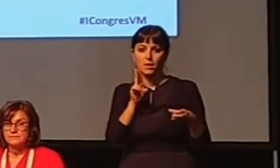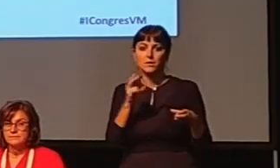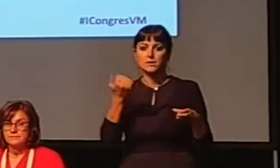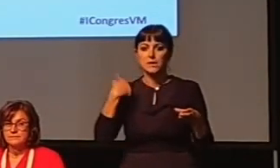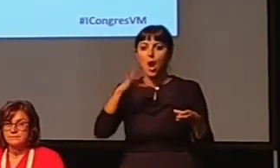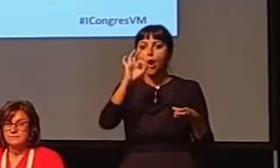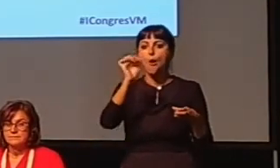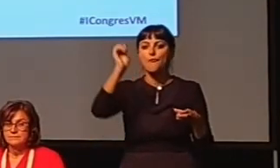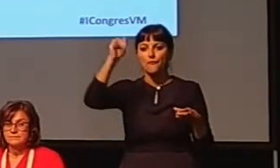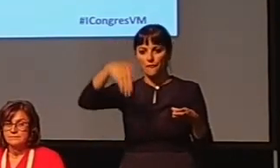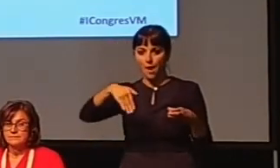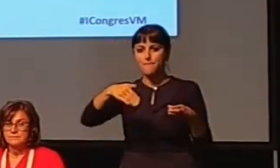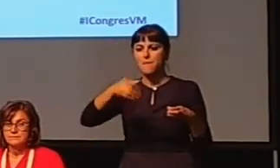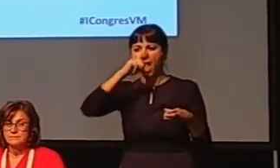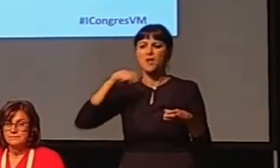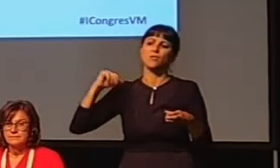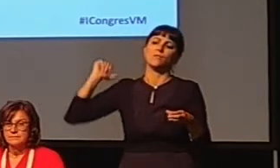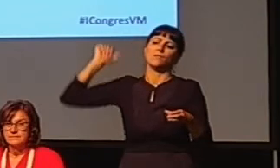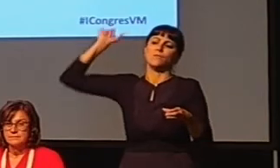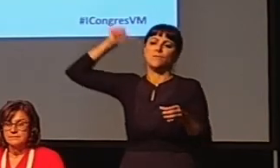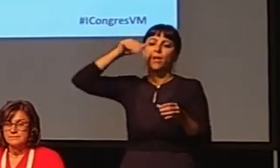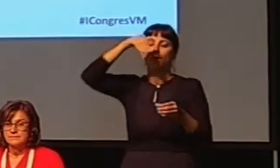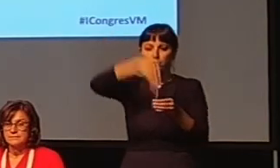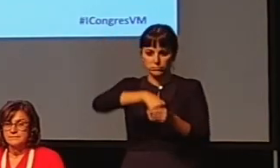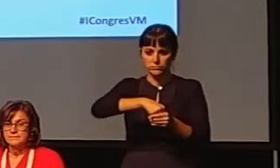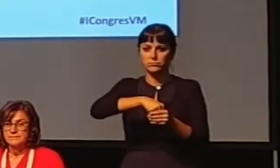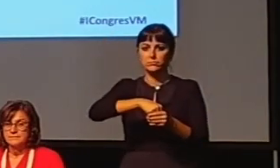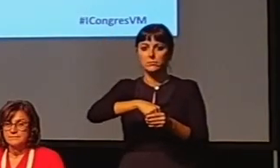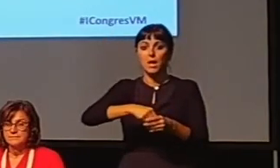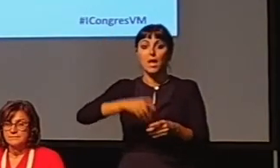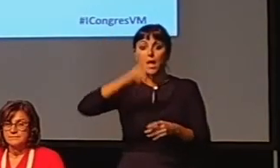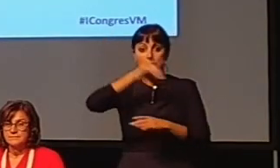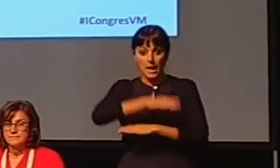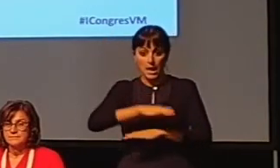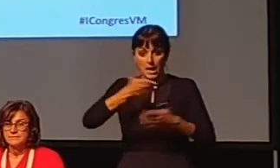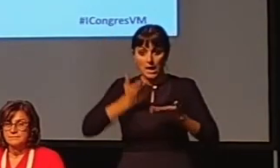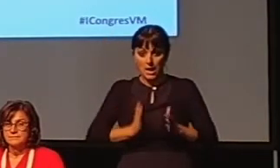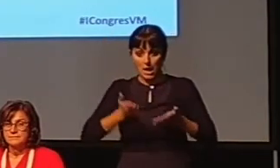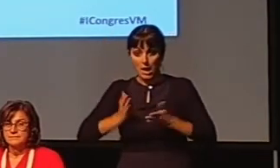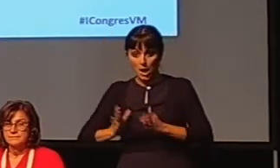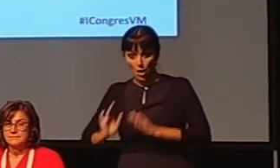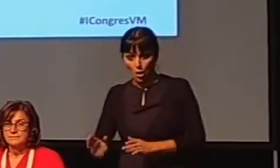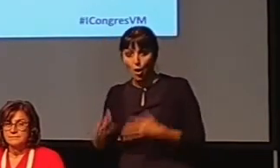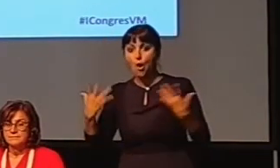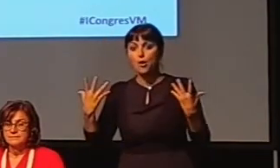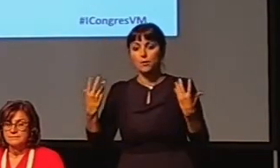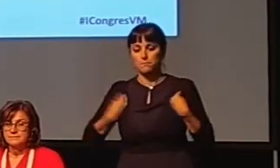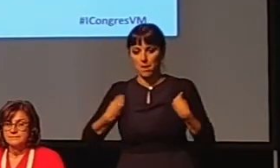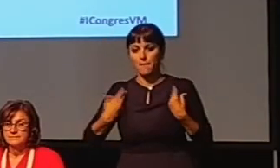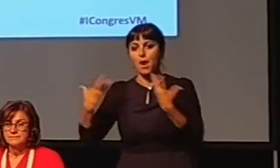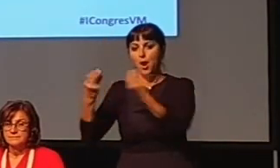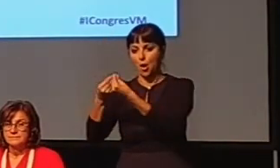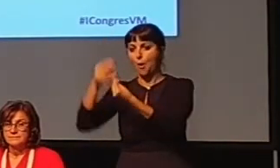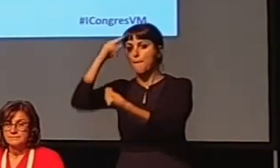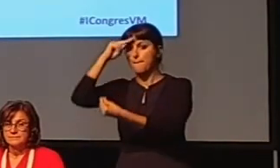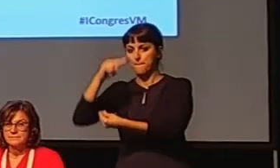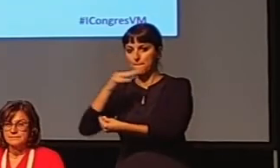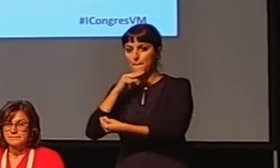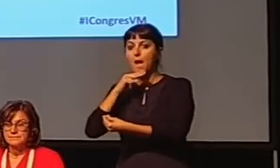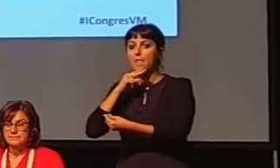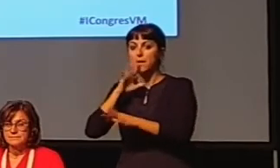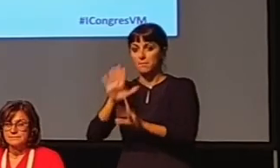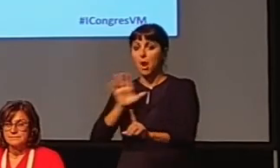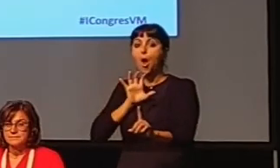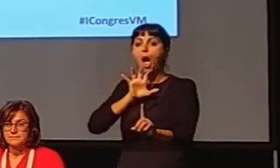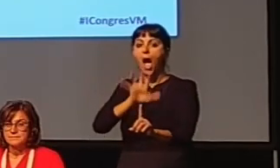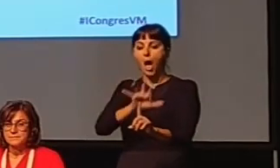UFAM hace muchos años. Nuestras hijas e hijos, muchos están viviendo con sus padres después de denunciar abuso sexual